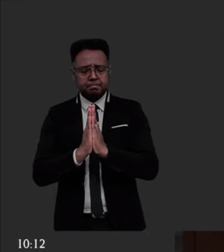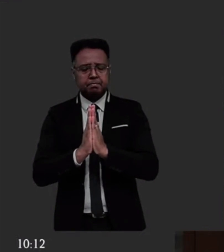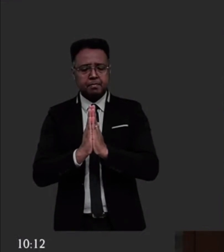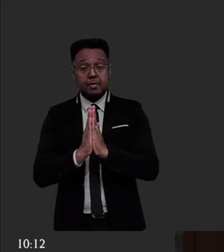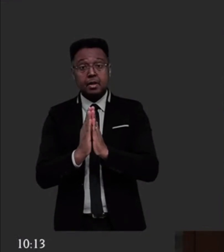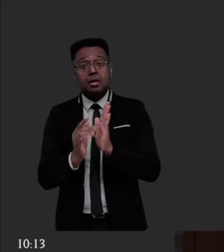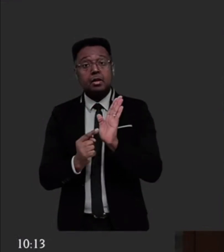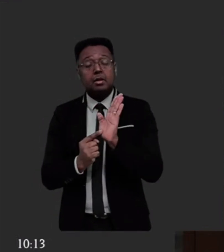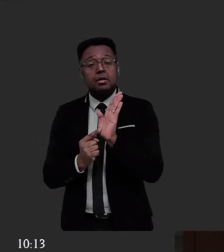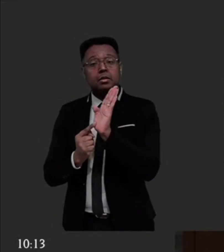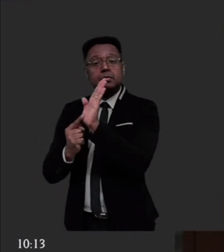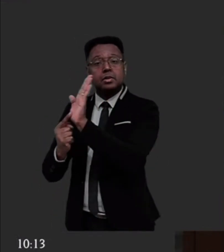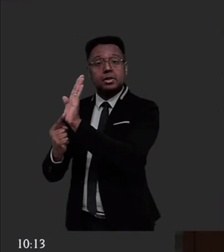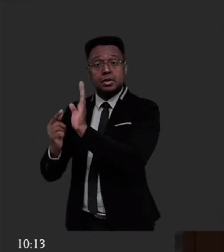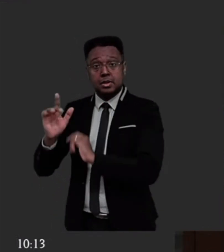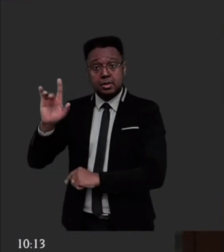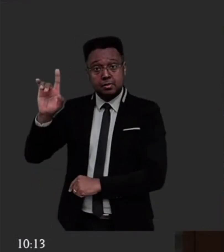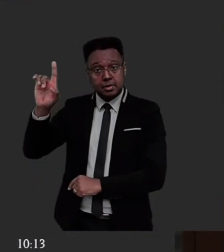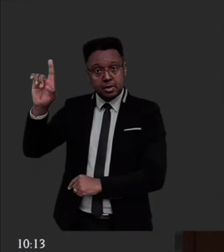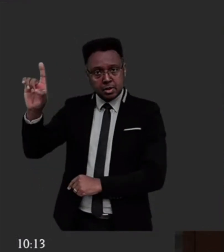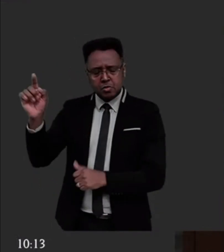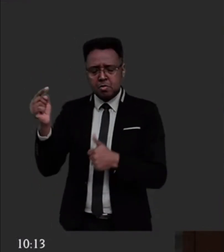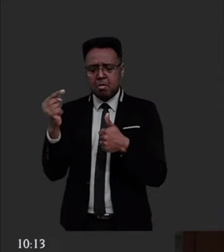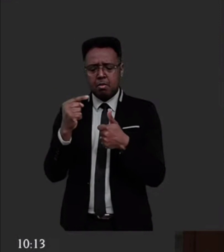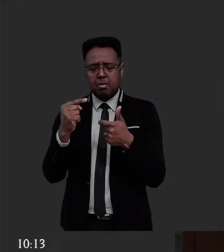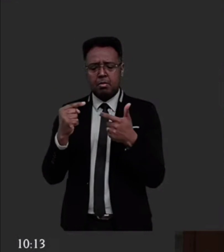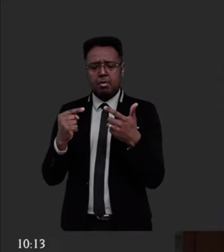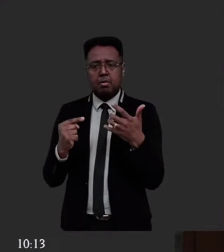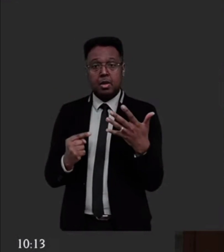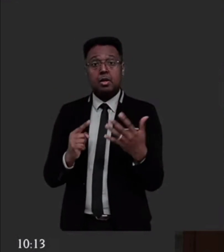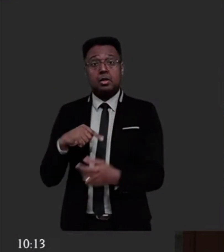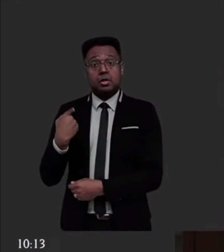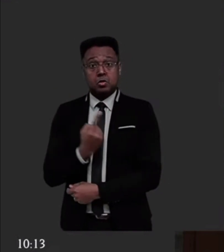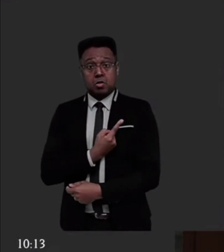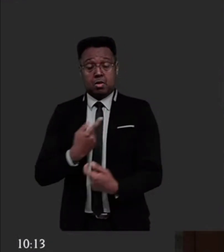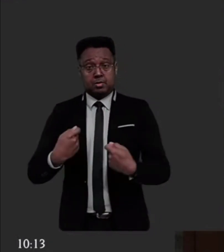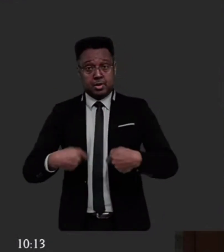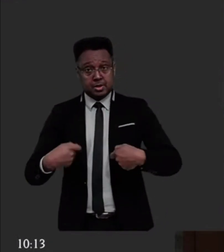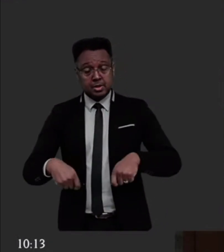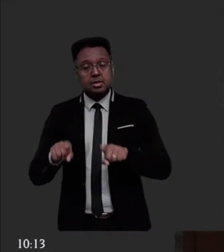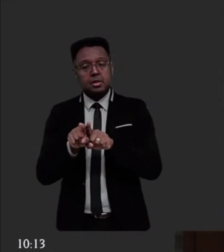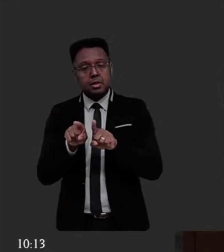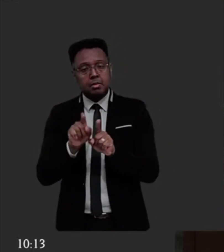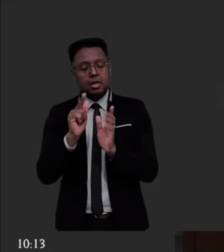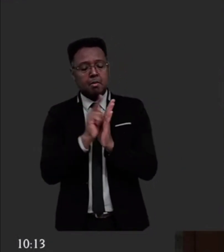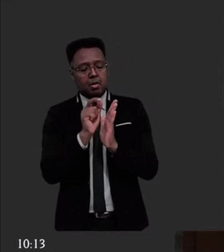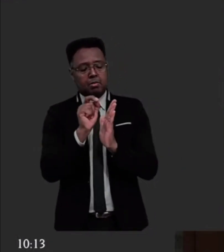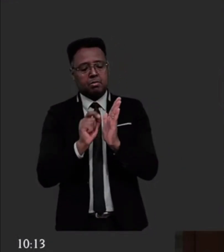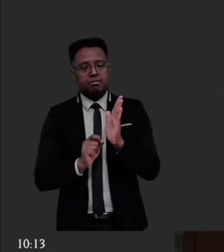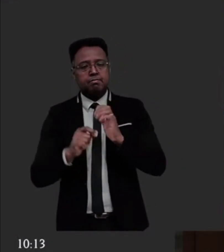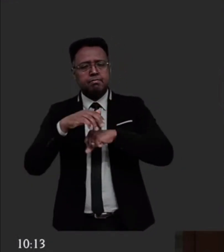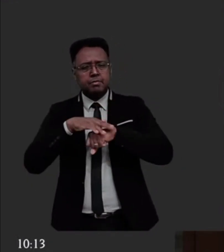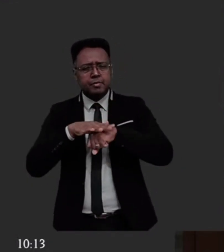e apresentar a Deus, entre as nossas necessidades, também pedidos que fazem por enfermos,